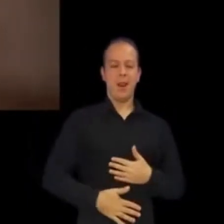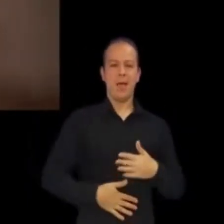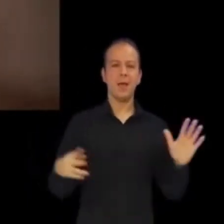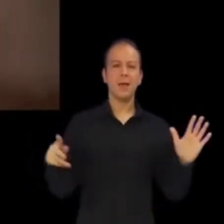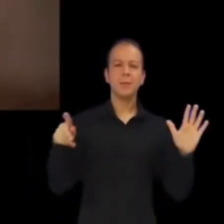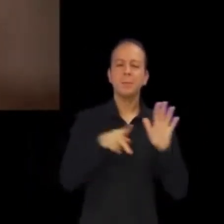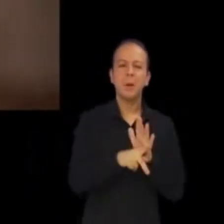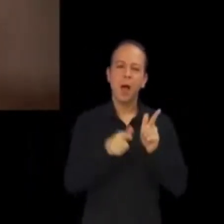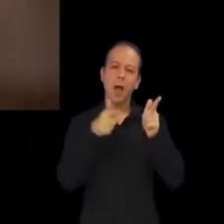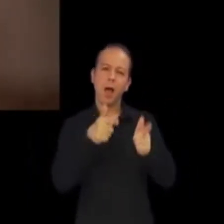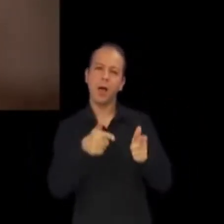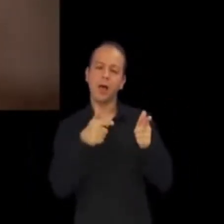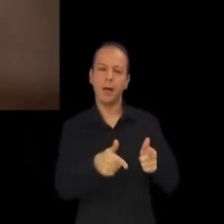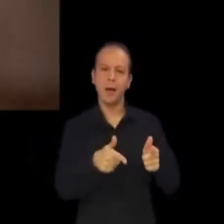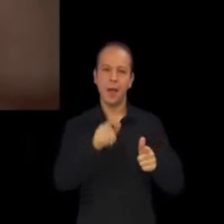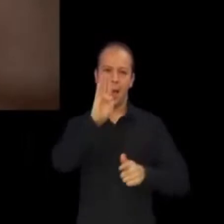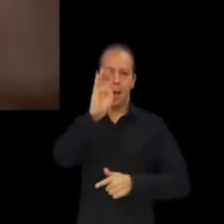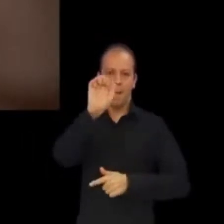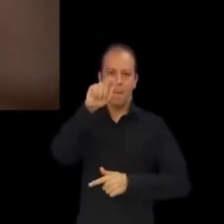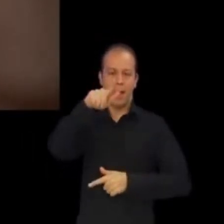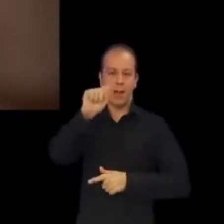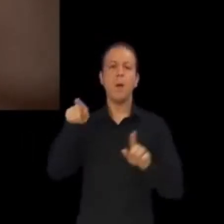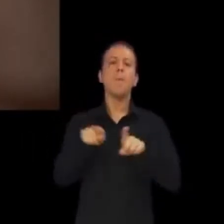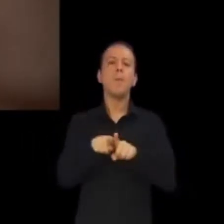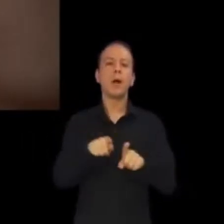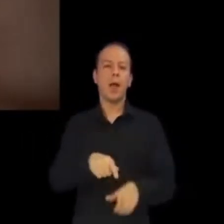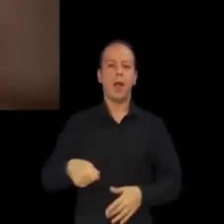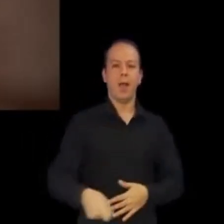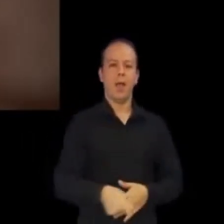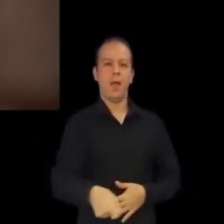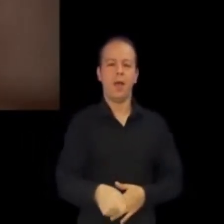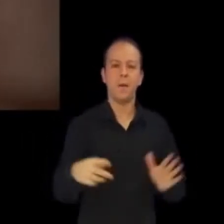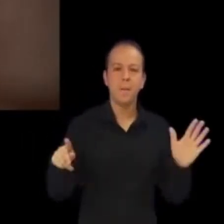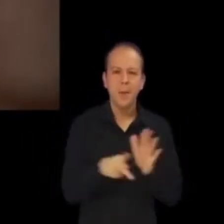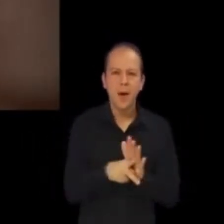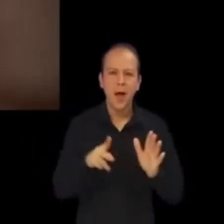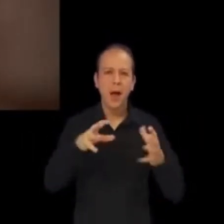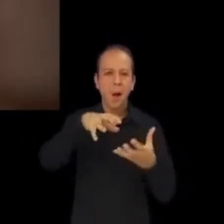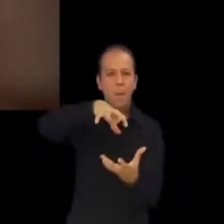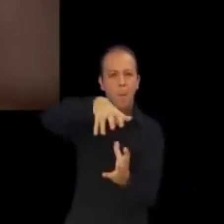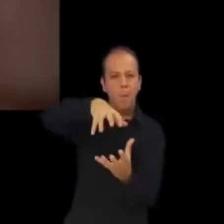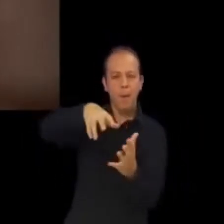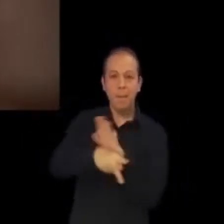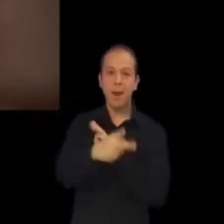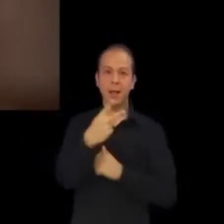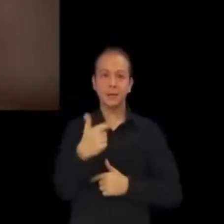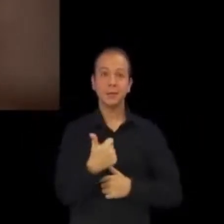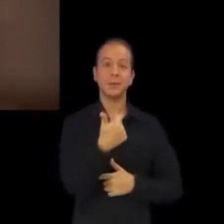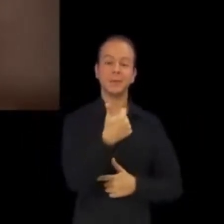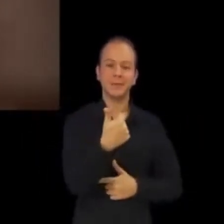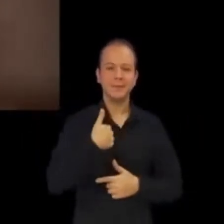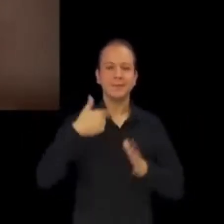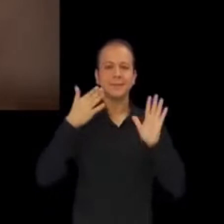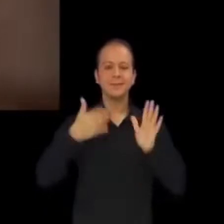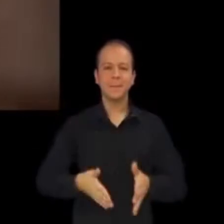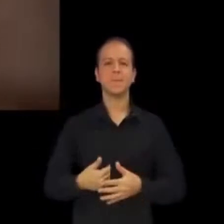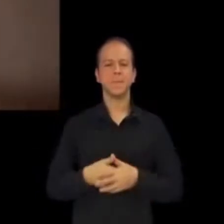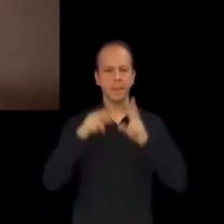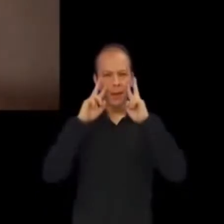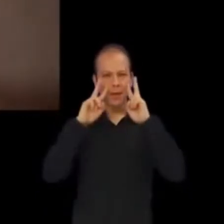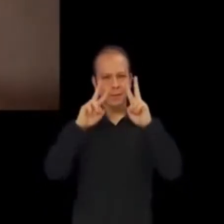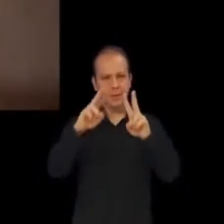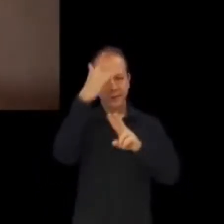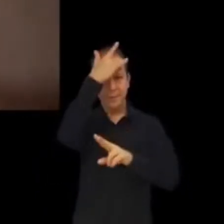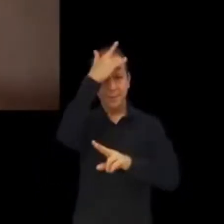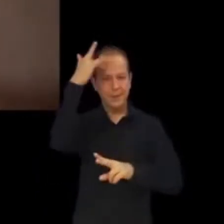muito molequinho, eu tive um rapaz, o apelido dele era Benga, porque ele jogava bola com uma bengala. Ele tinha uma vantagem de ter uma perna a mais, né, da gente, cara.